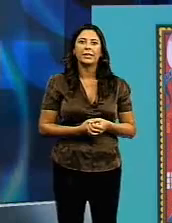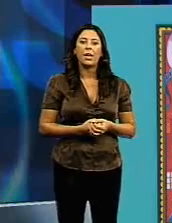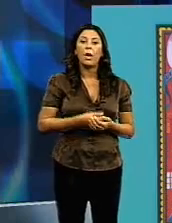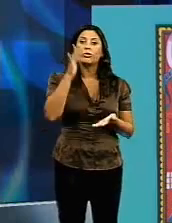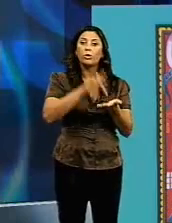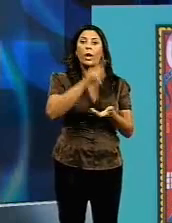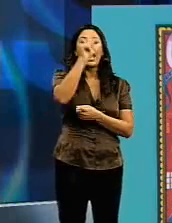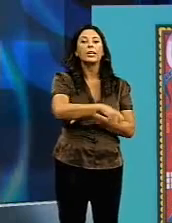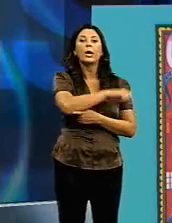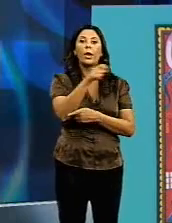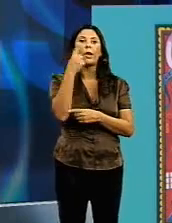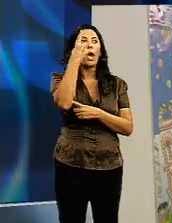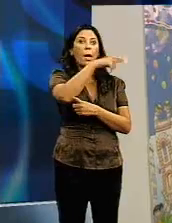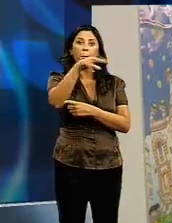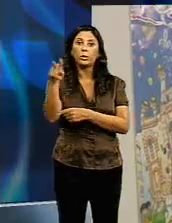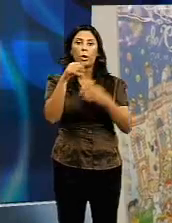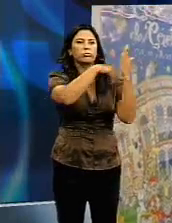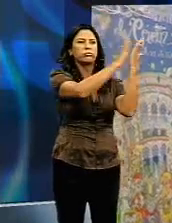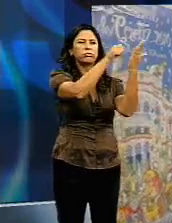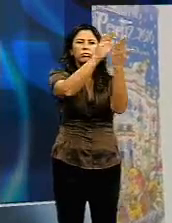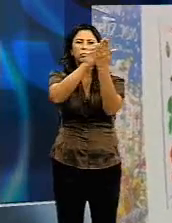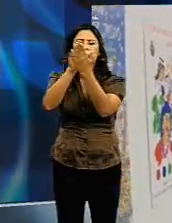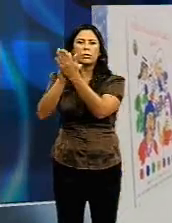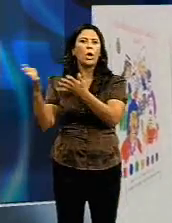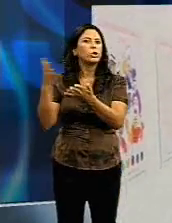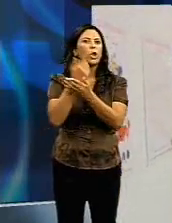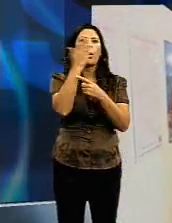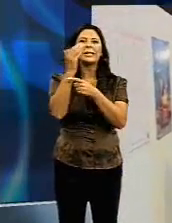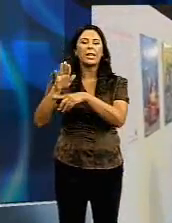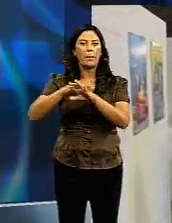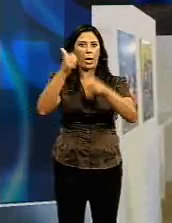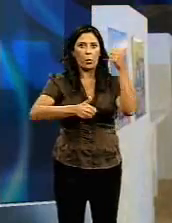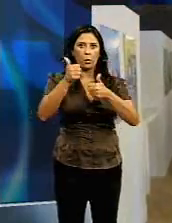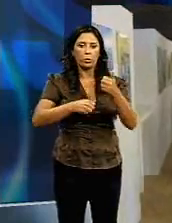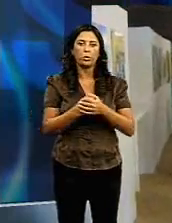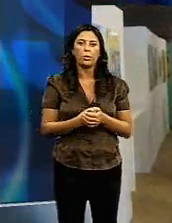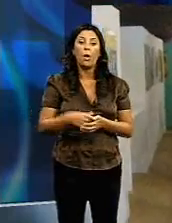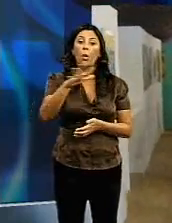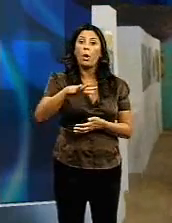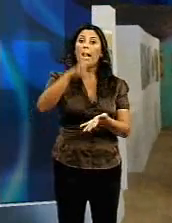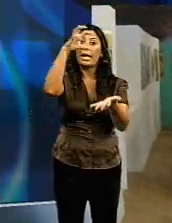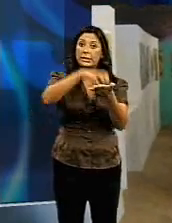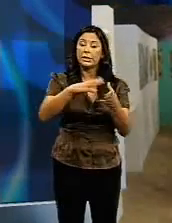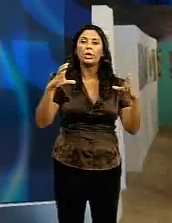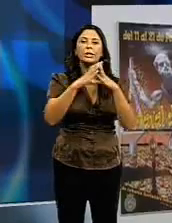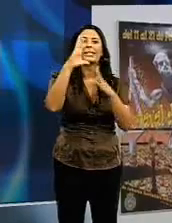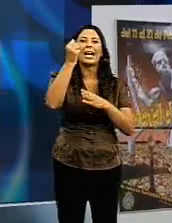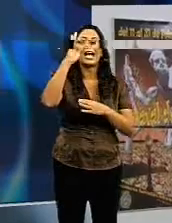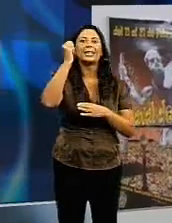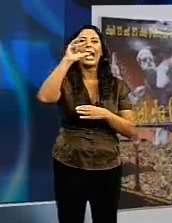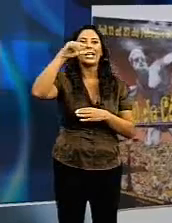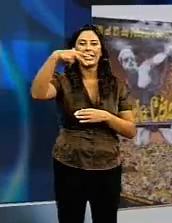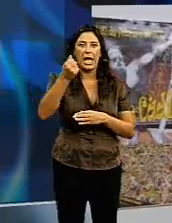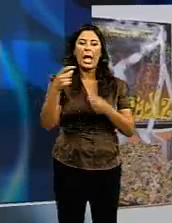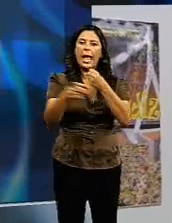la inauguración de la exposición que recoge todas las obras presentadas al concurso. El Castillo de Santa Catalina acoge durante el mes de agosto